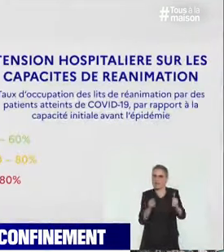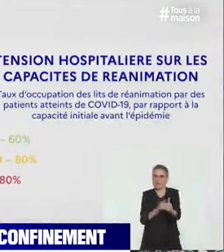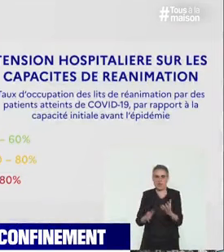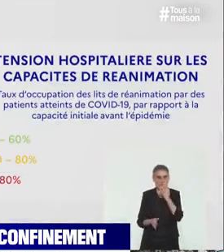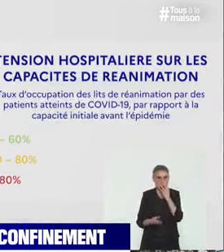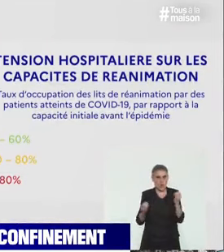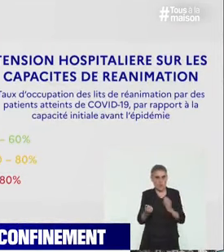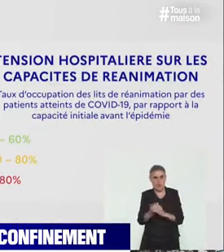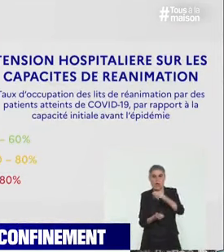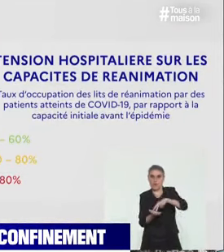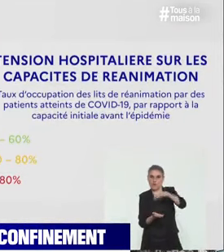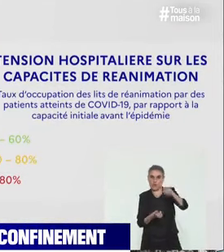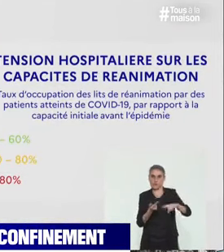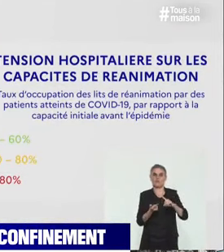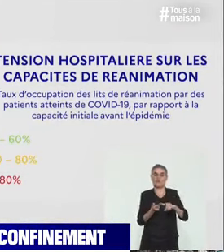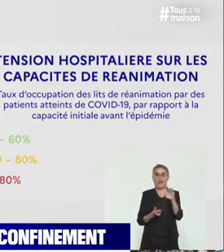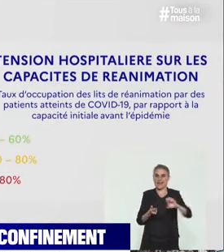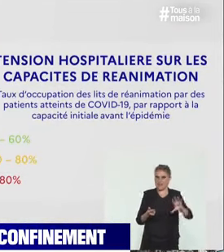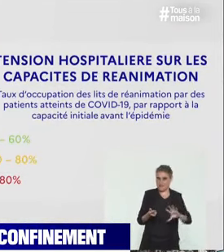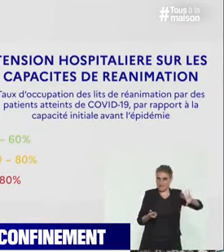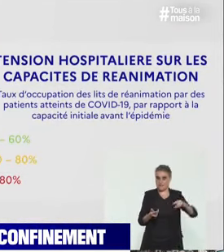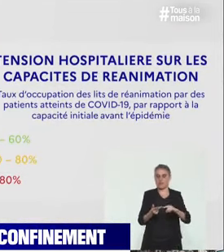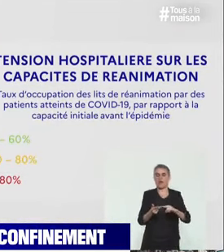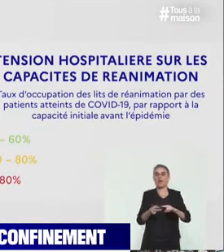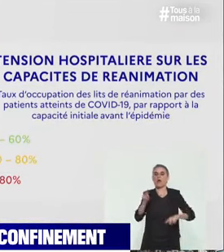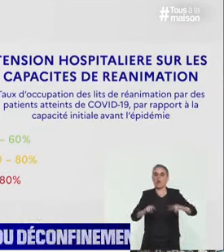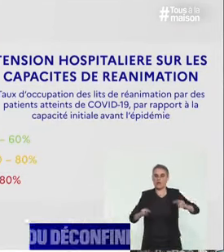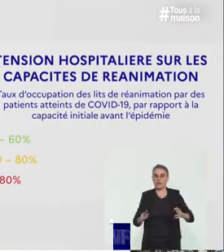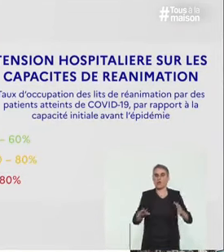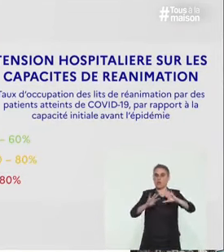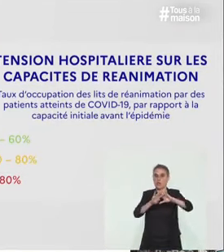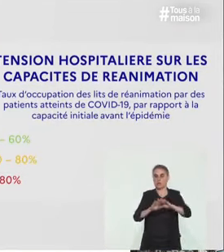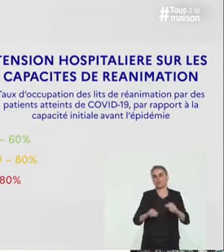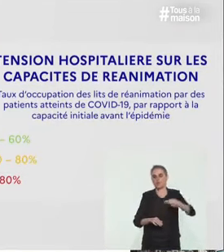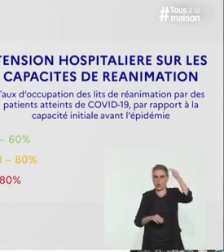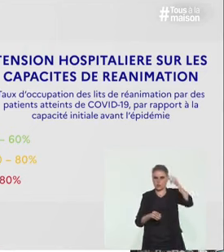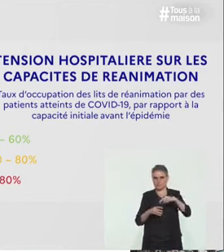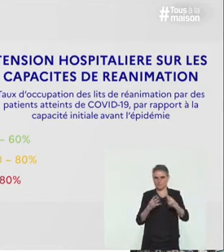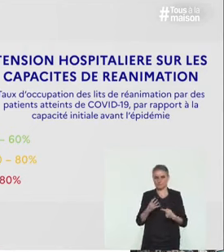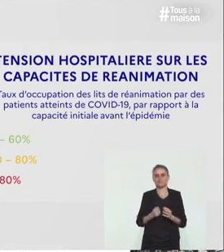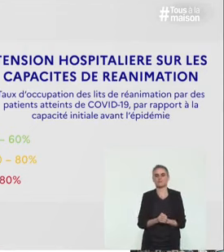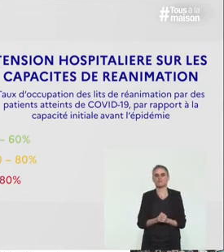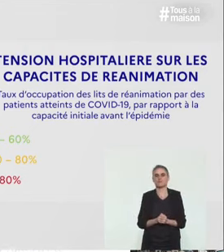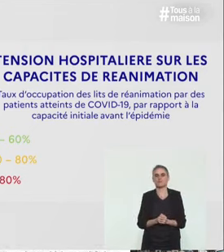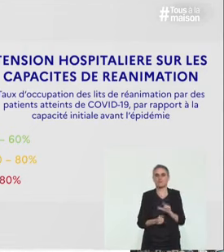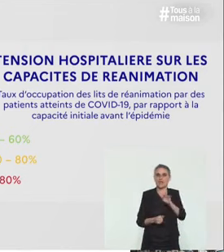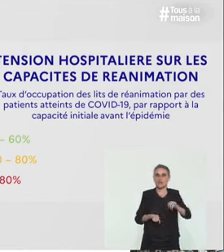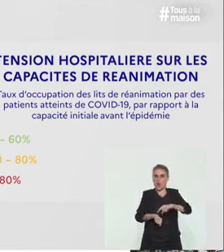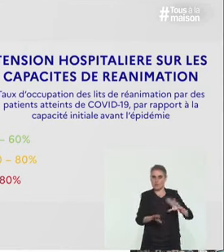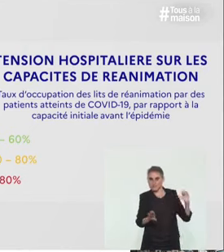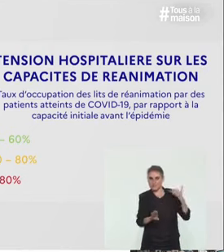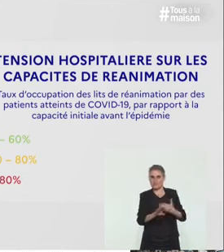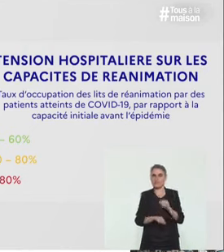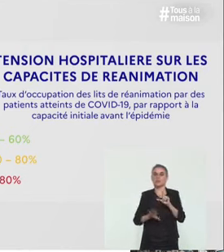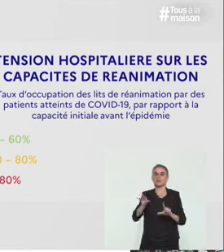Il s'agit de l'Île-de-France, de Grand Est, d'Auvergne-Rhône-Alpes et des Hauts-de-France. Au cours des dernières 24 heures,